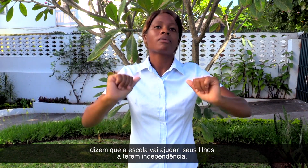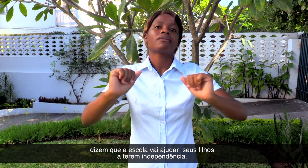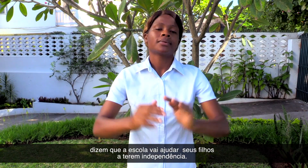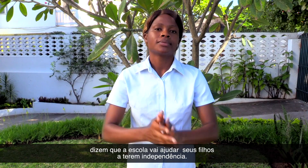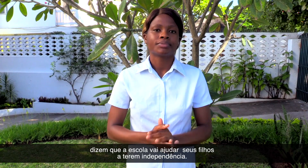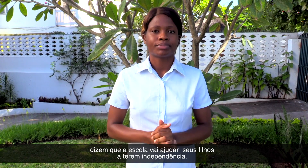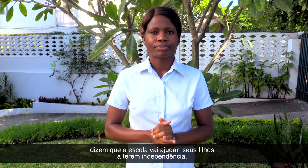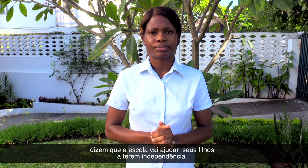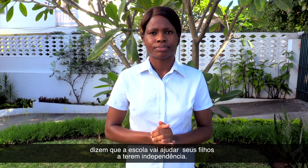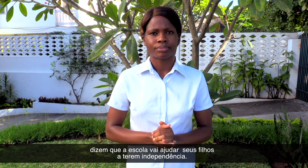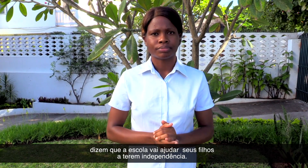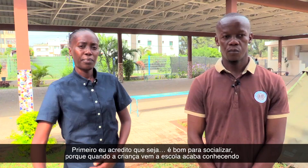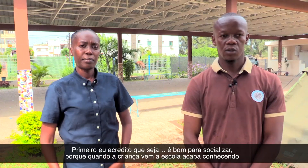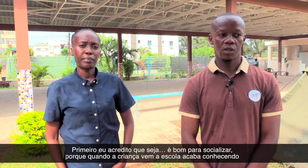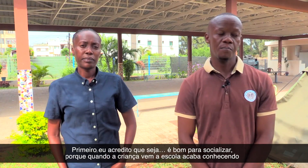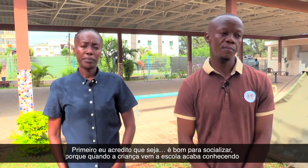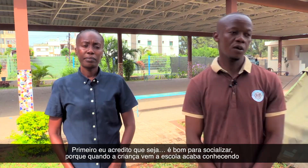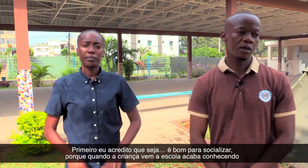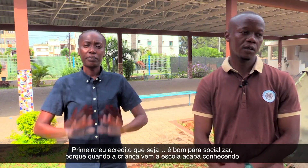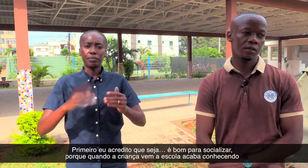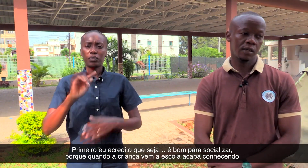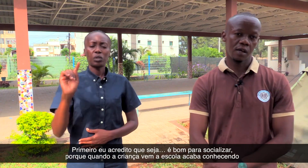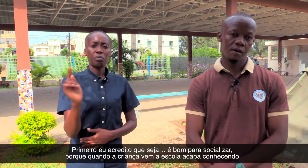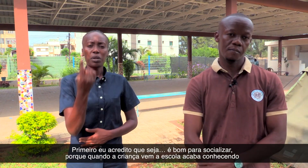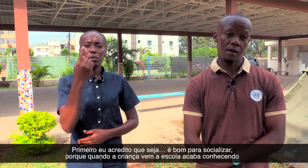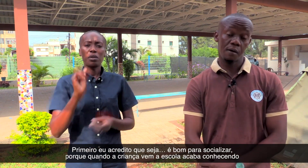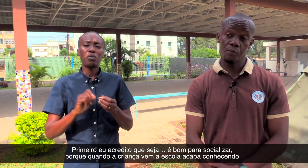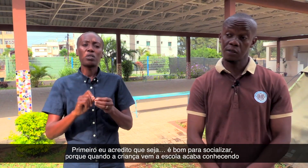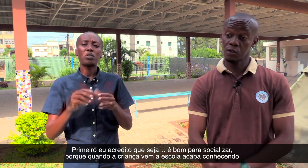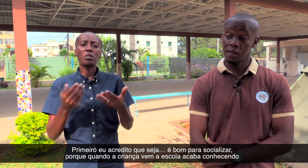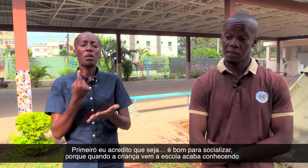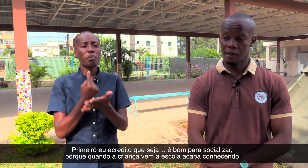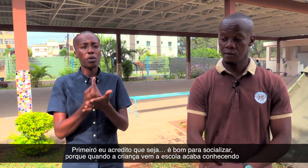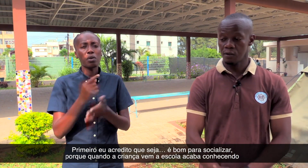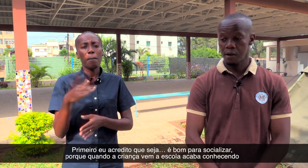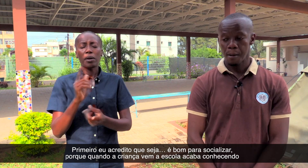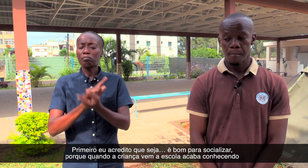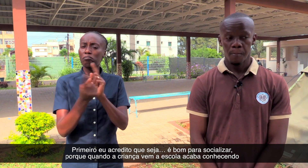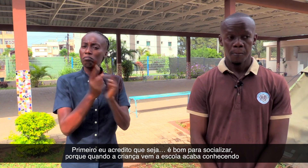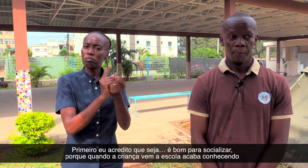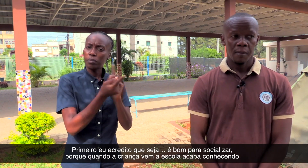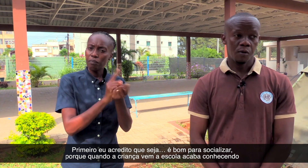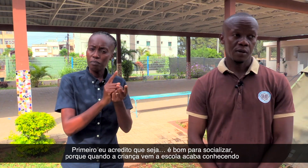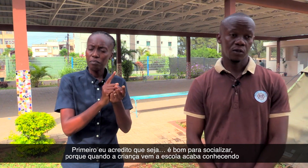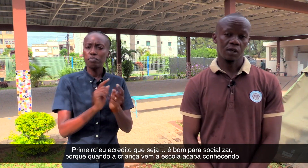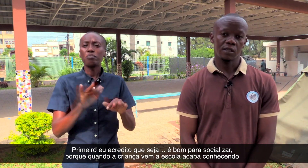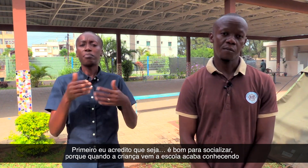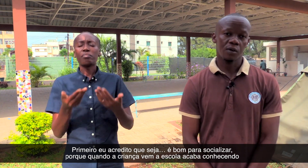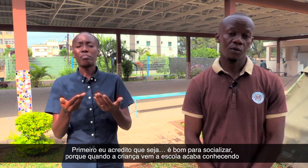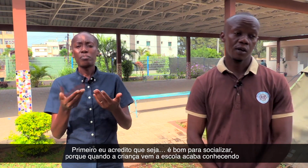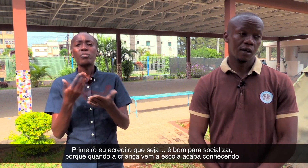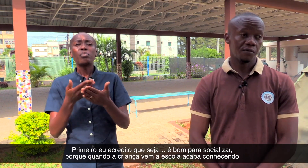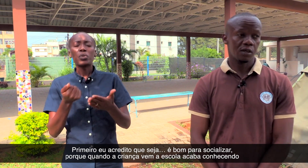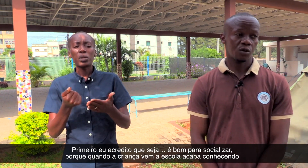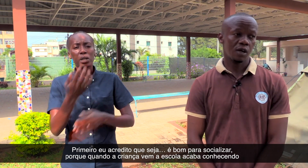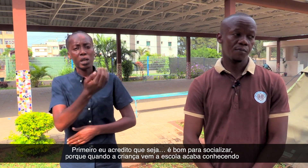a terem independência. Sim, primeiro eu acredito que é bom para socializar, não é? É bom para socializar porque